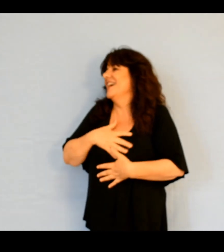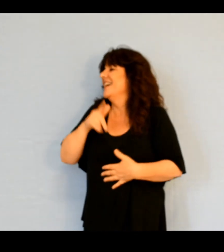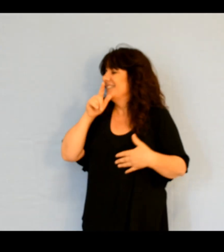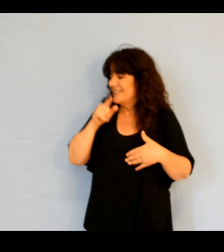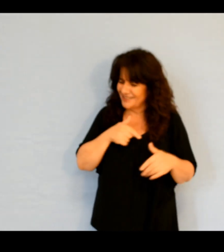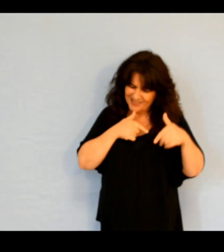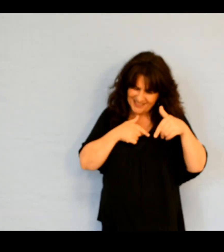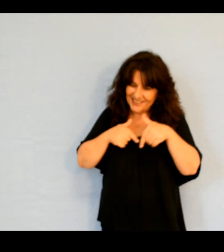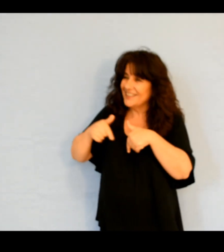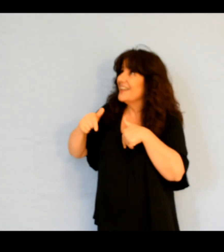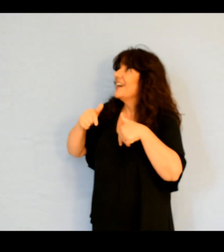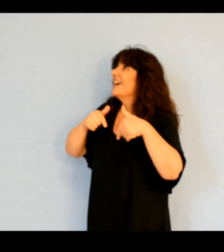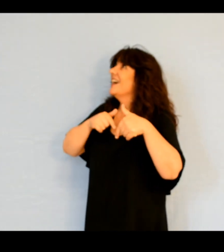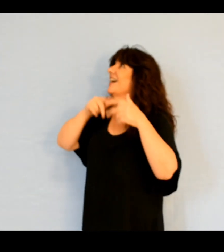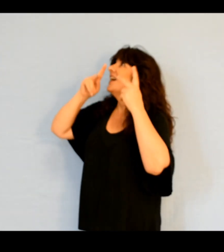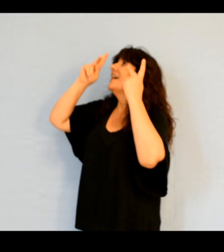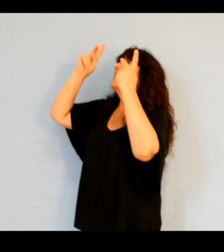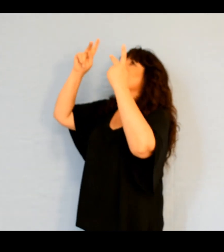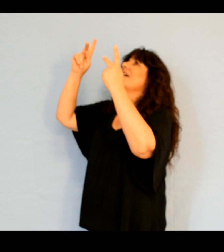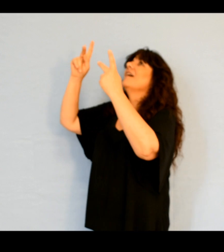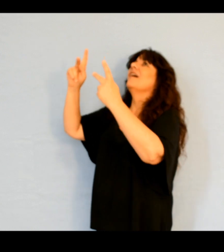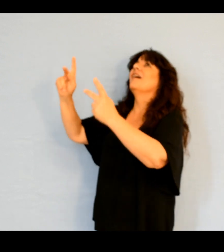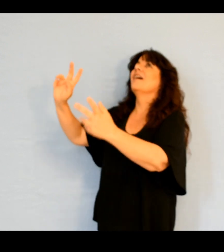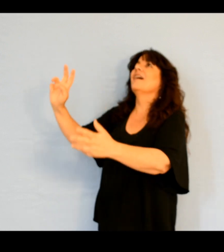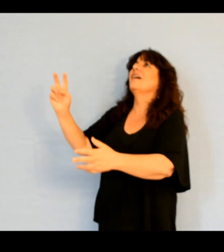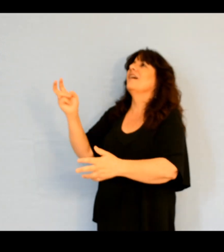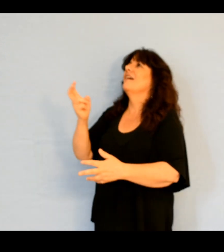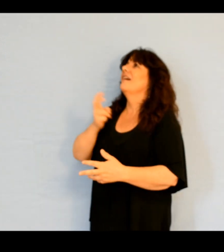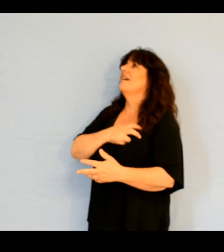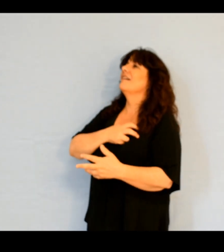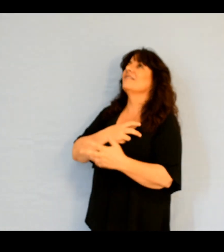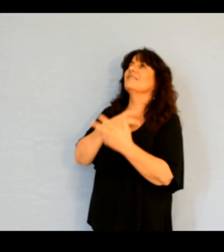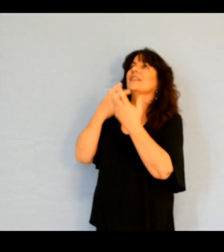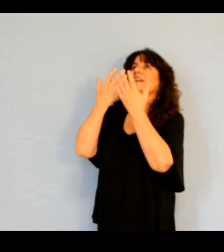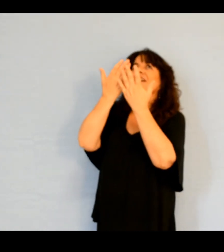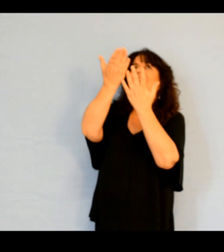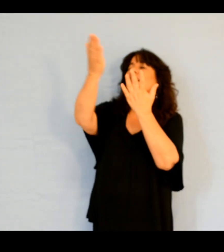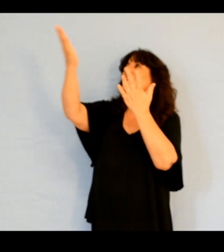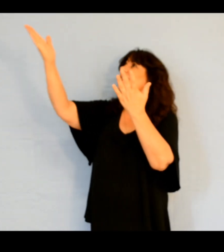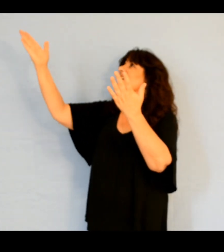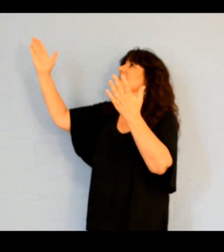Maintenant notre marche prend fin, devant tes portes,